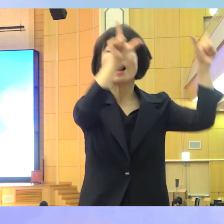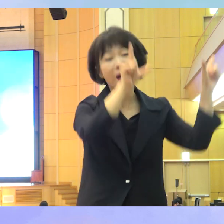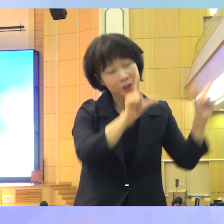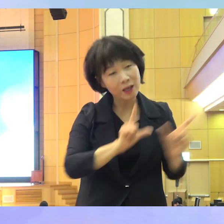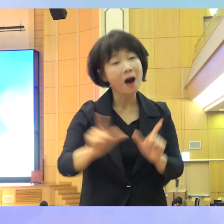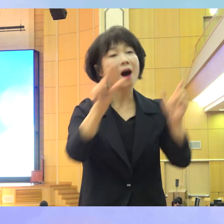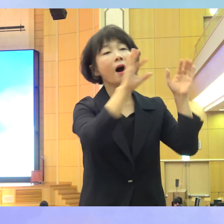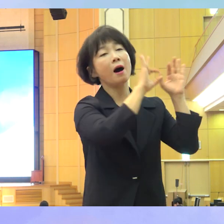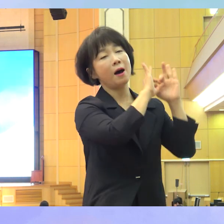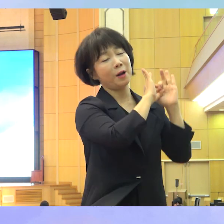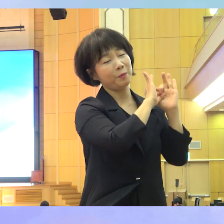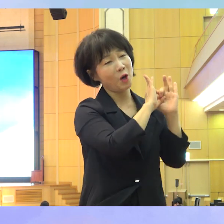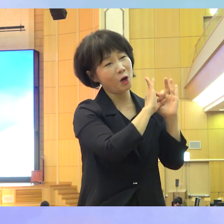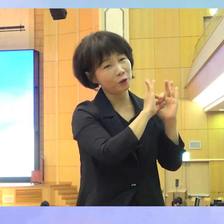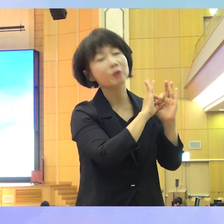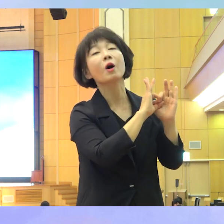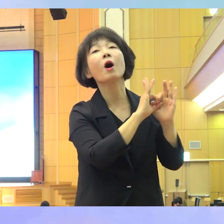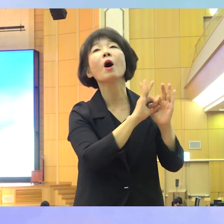본받아